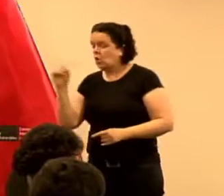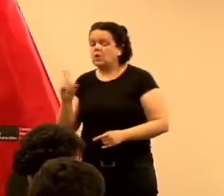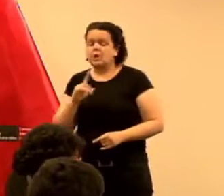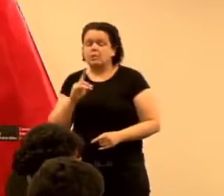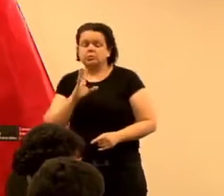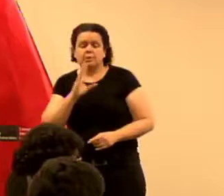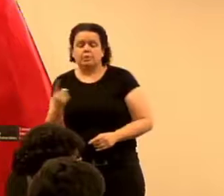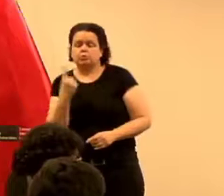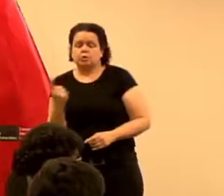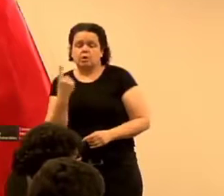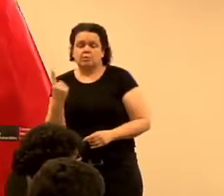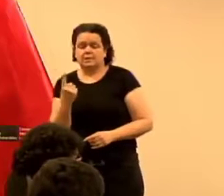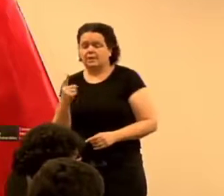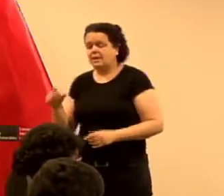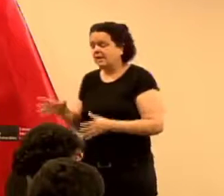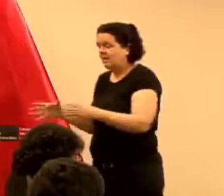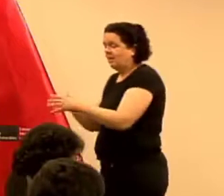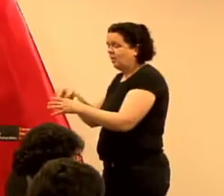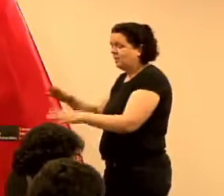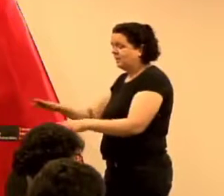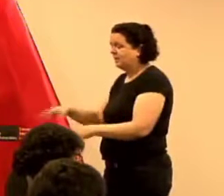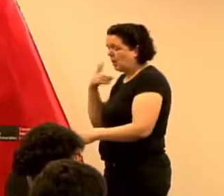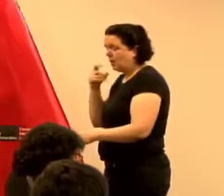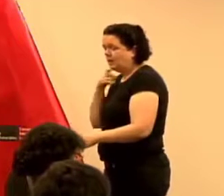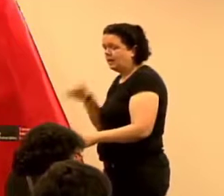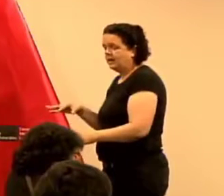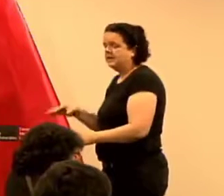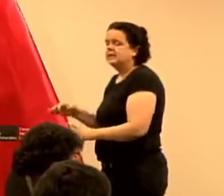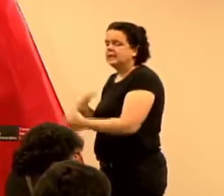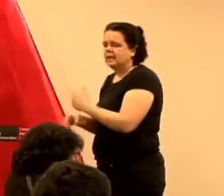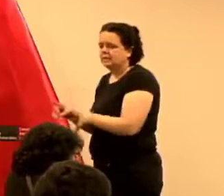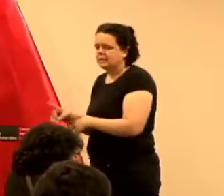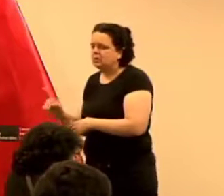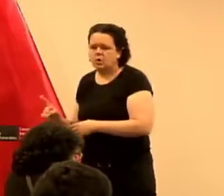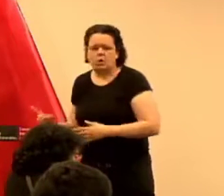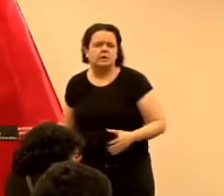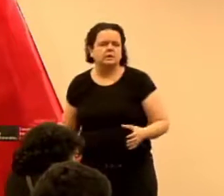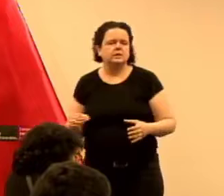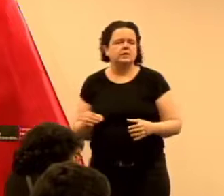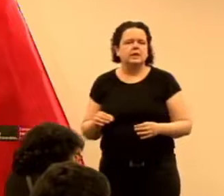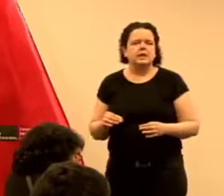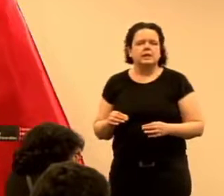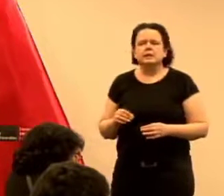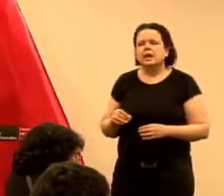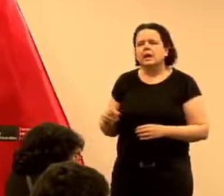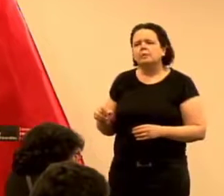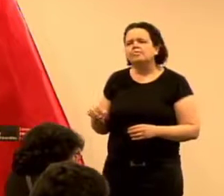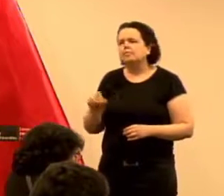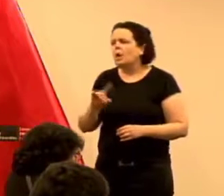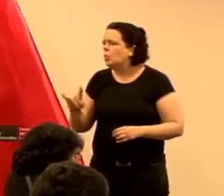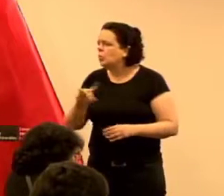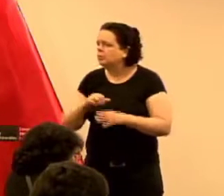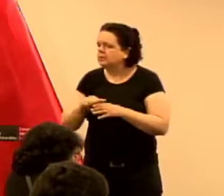niños con discapacidad. Este módulo, aplicado en conjunto con un análisis de la prevalencia basado en el